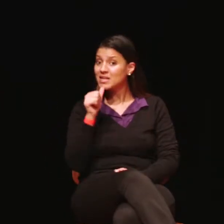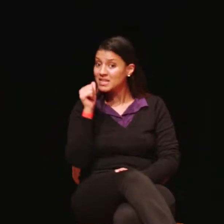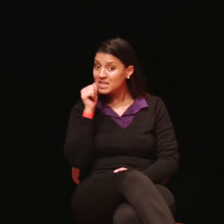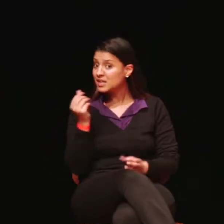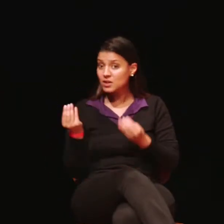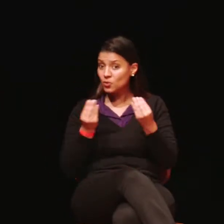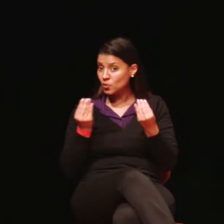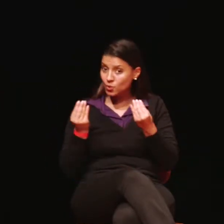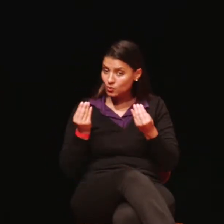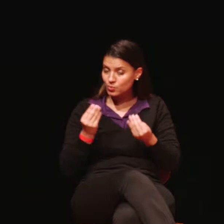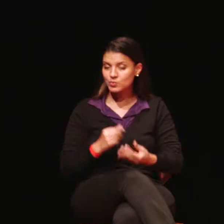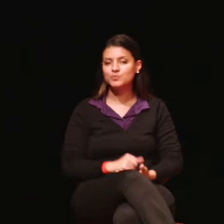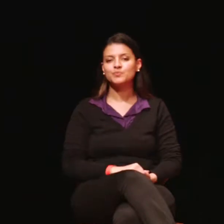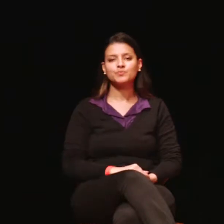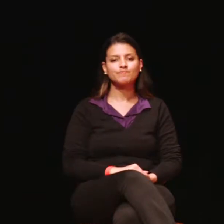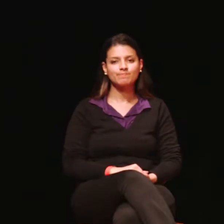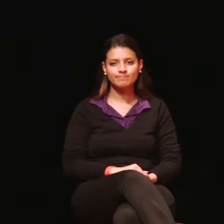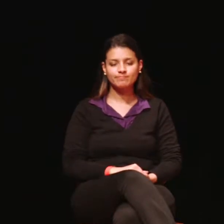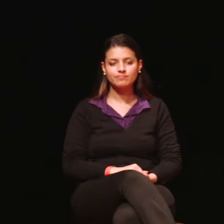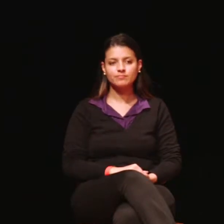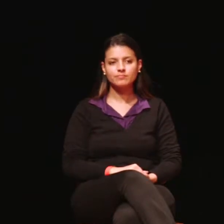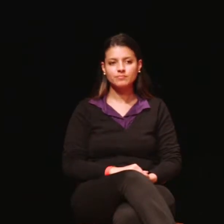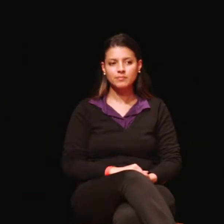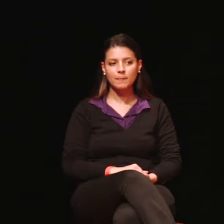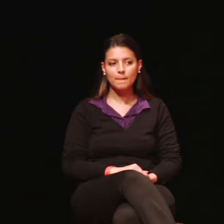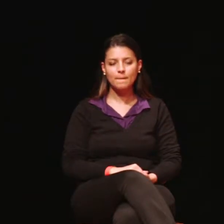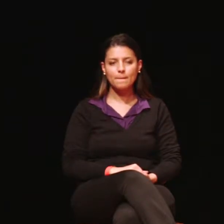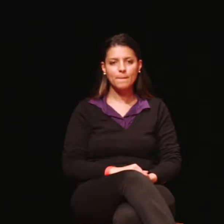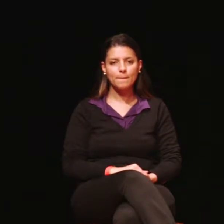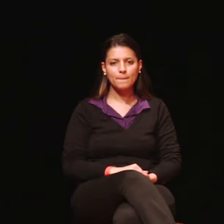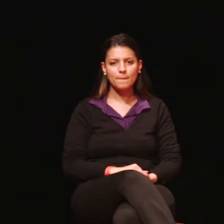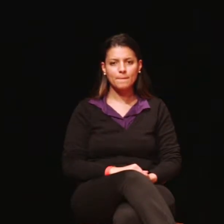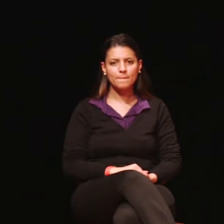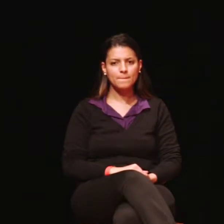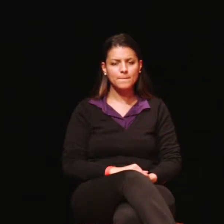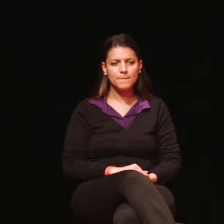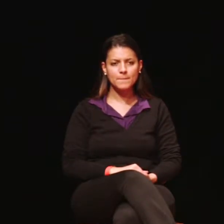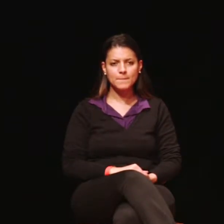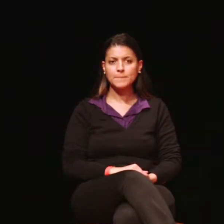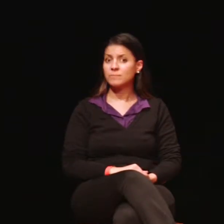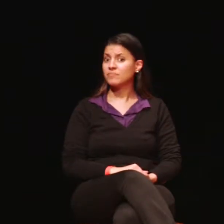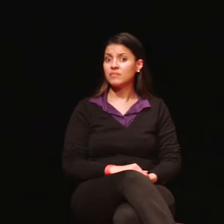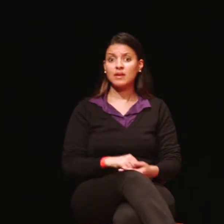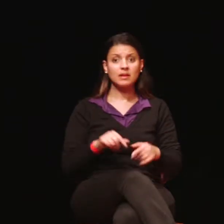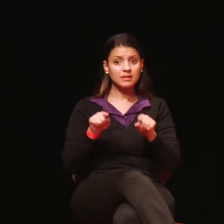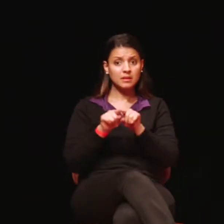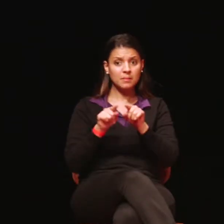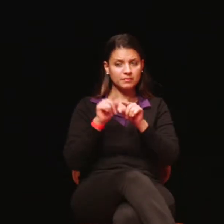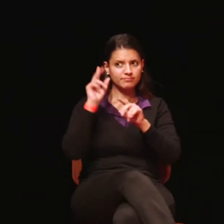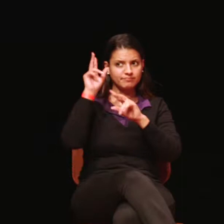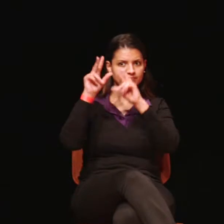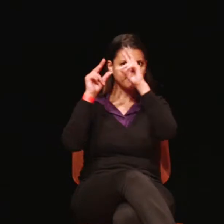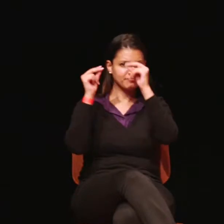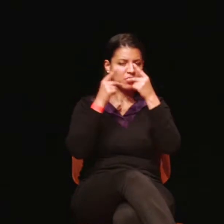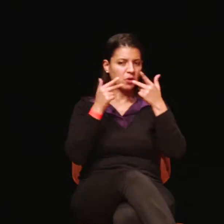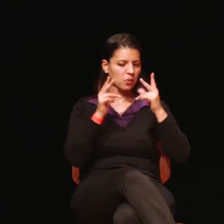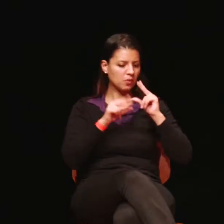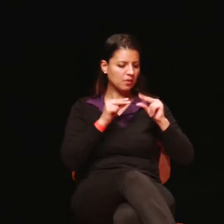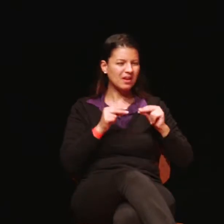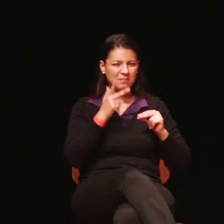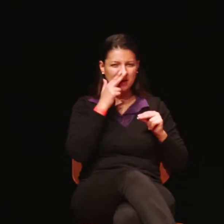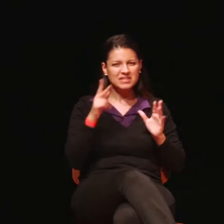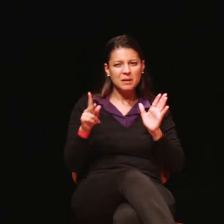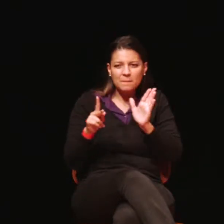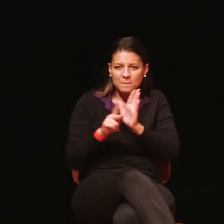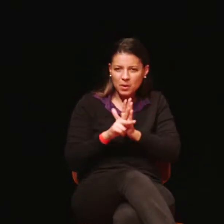comenta, não chamo, aí abre aspas, né? Não chamo os enfeites, laços do diabo, arma de